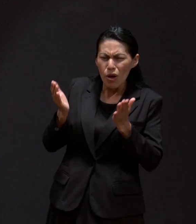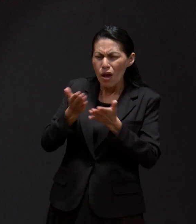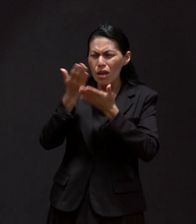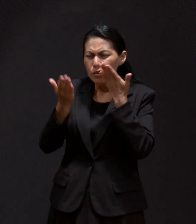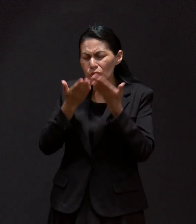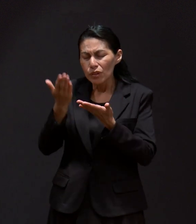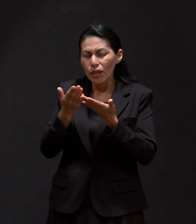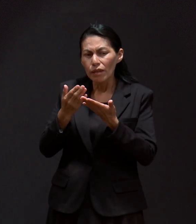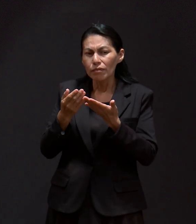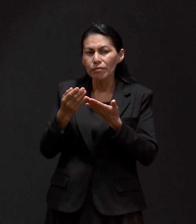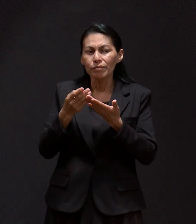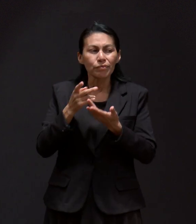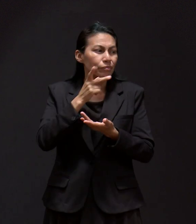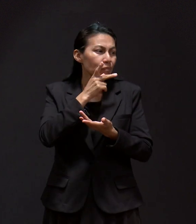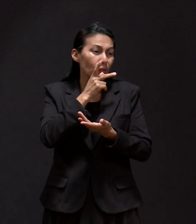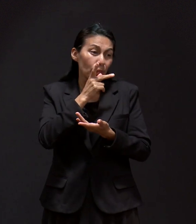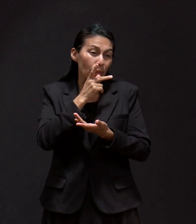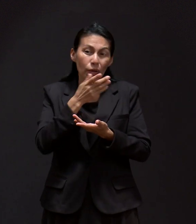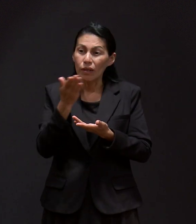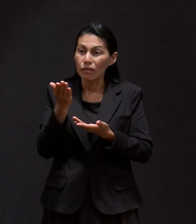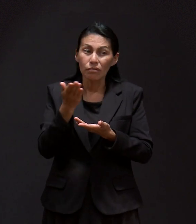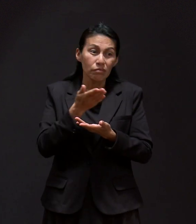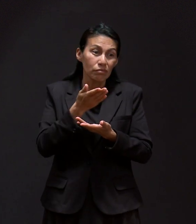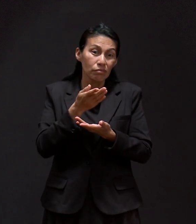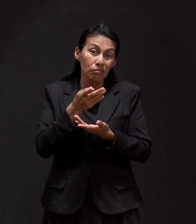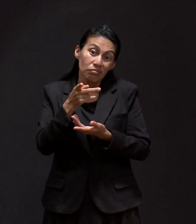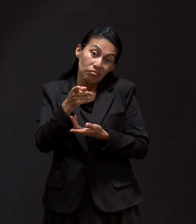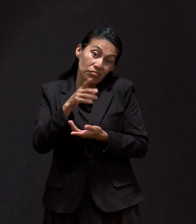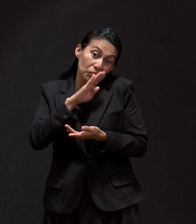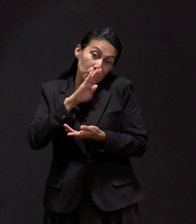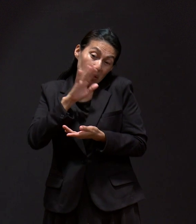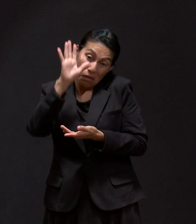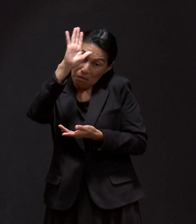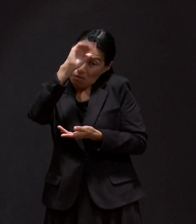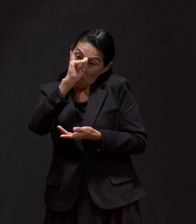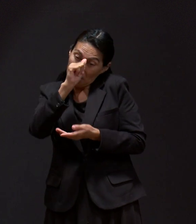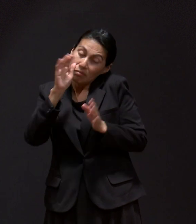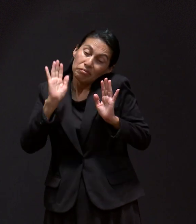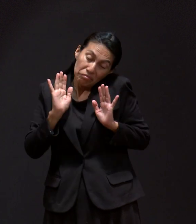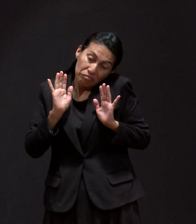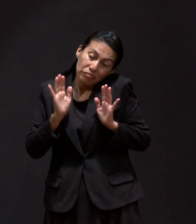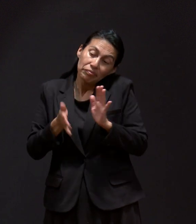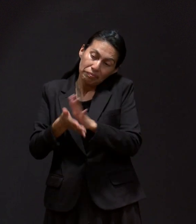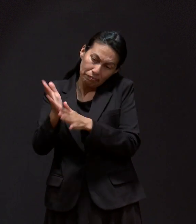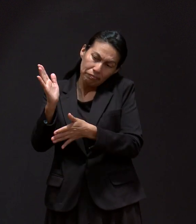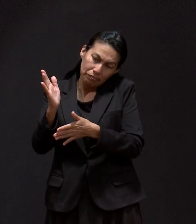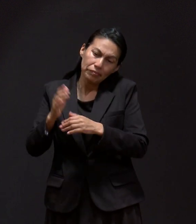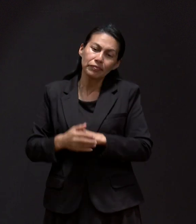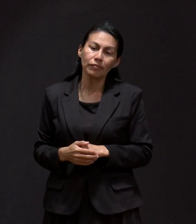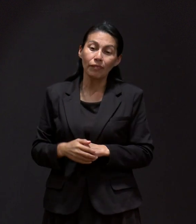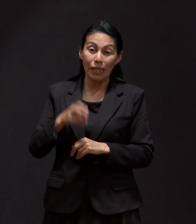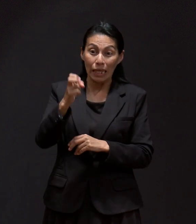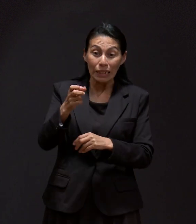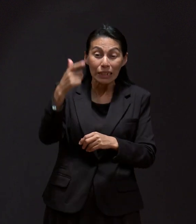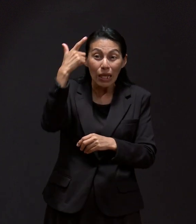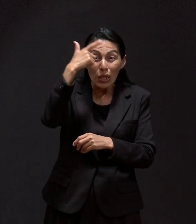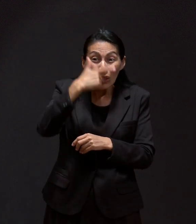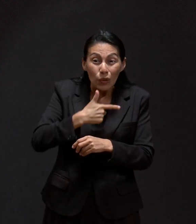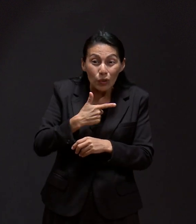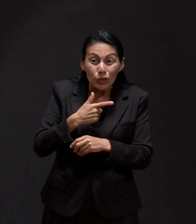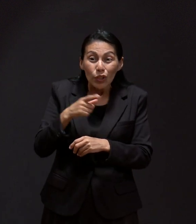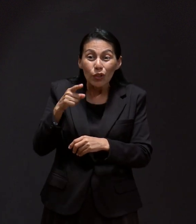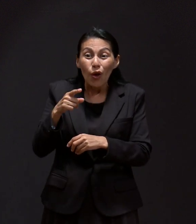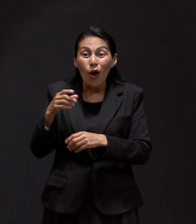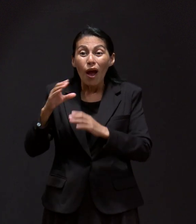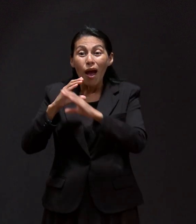papá dijo bueno si tu mamá está de acuerdo entonces está bien puedes ir esa misma noche tomé